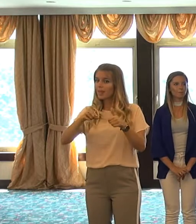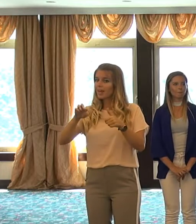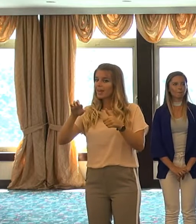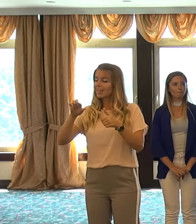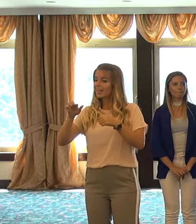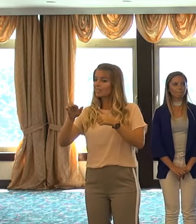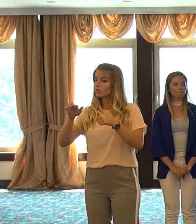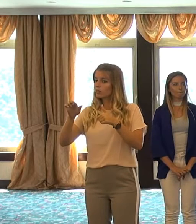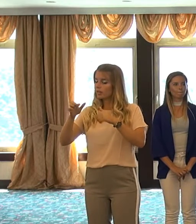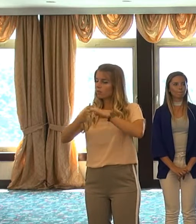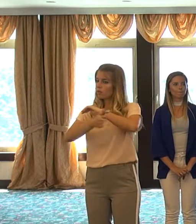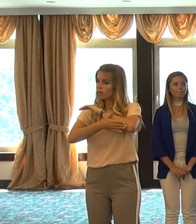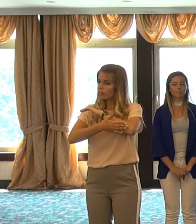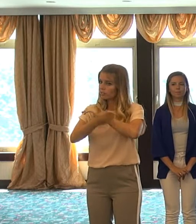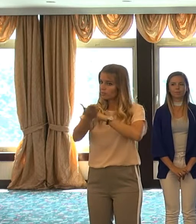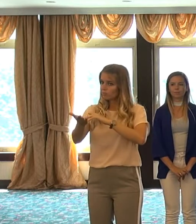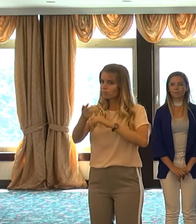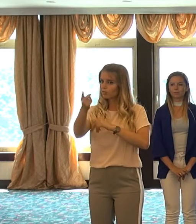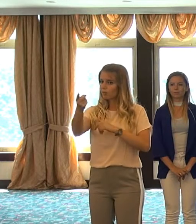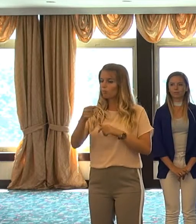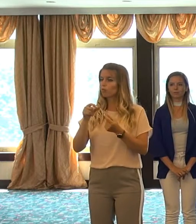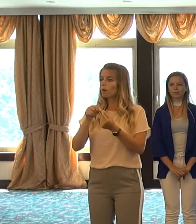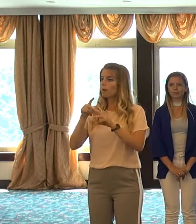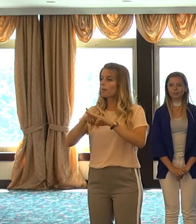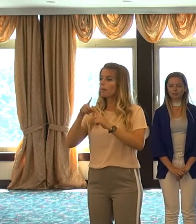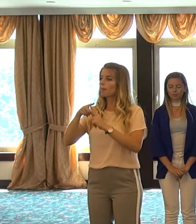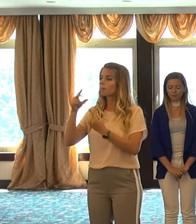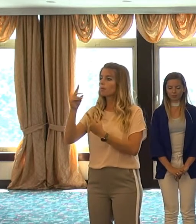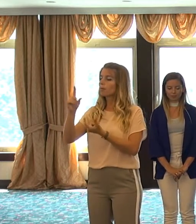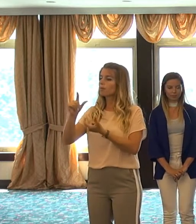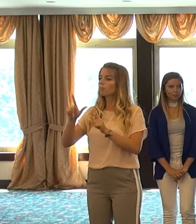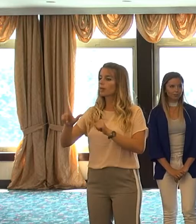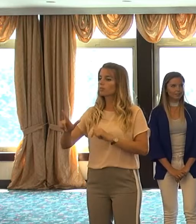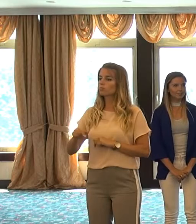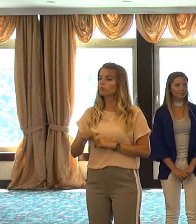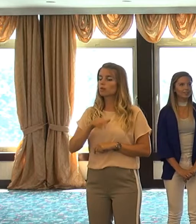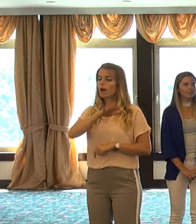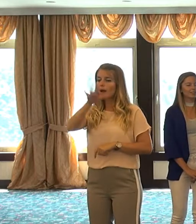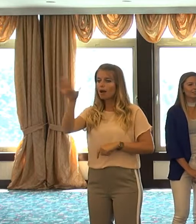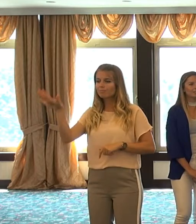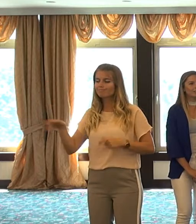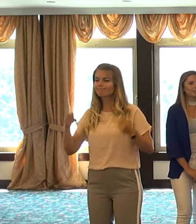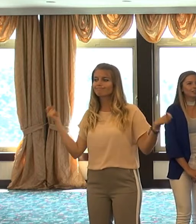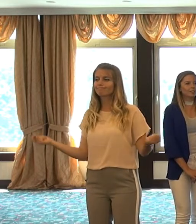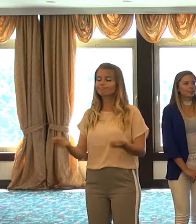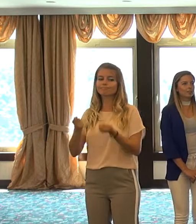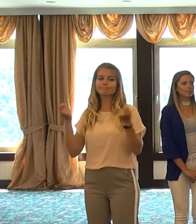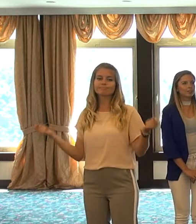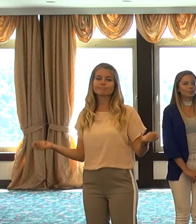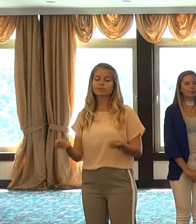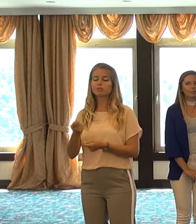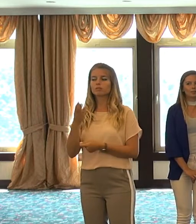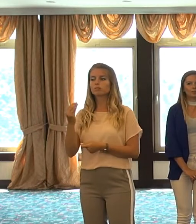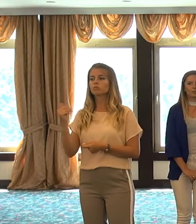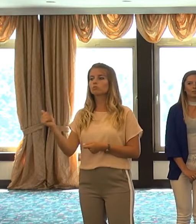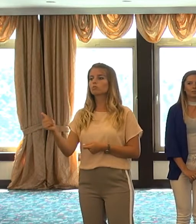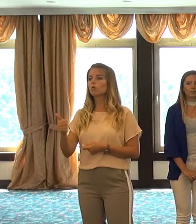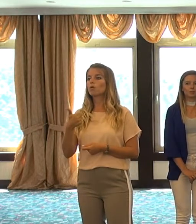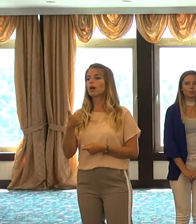rektörümüzden başlayarak, rektör yardımcımız Betül Hocam da burada. Herkes özverili bir şekilde çalışmıştı. Bu oldukça güzel bir